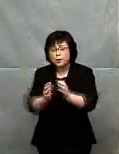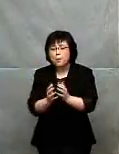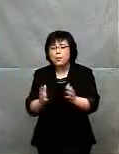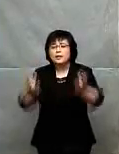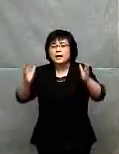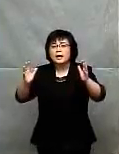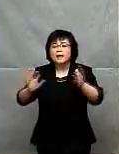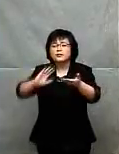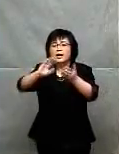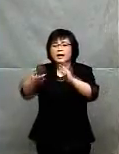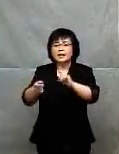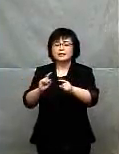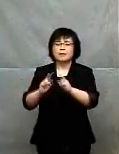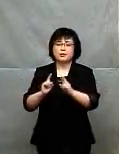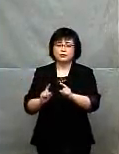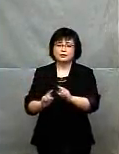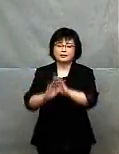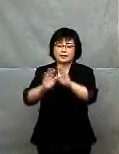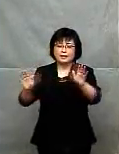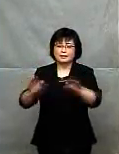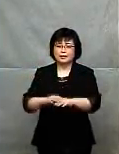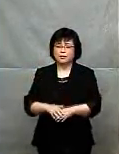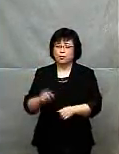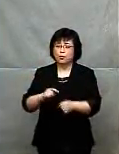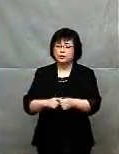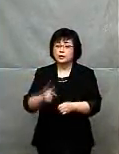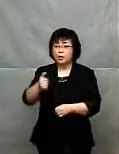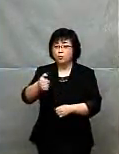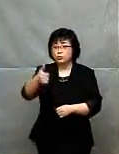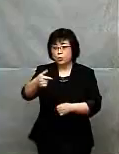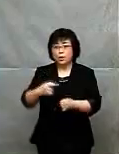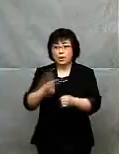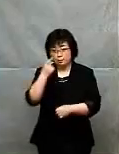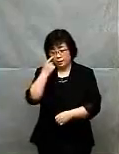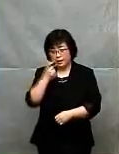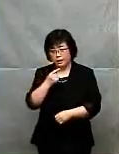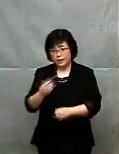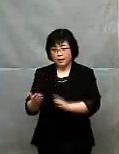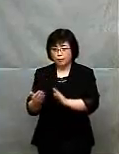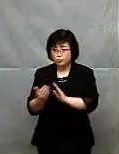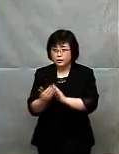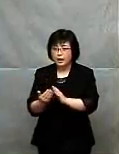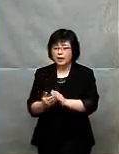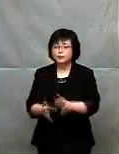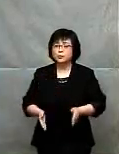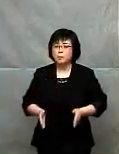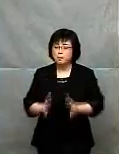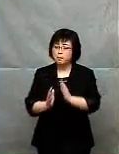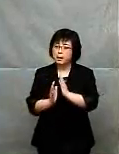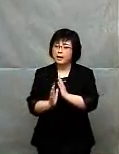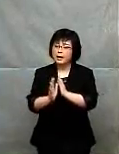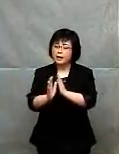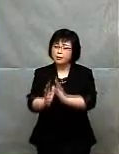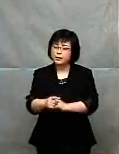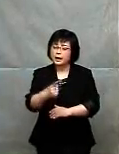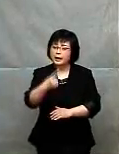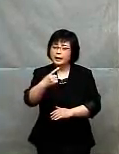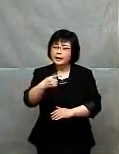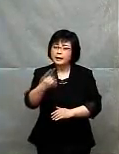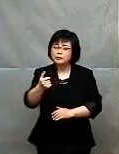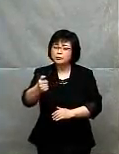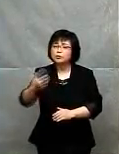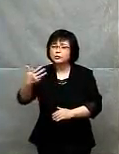りが開催されます。今年で55回目を迎えるパレードには158団